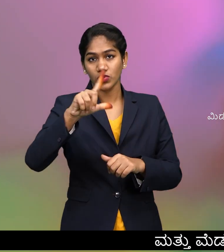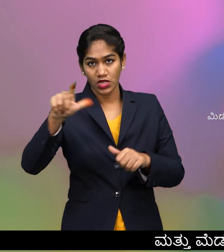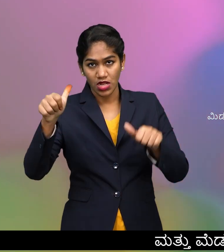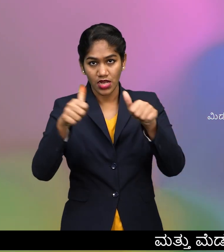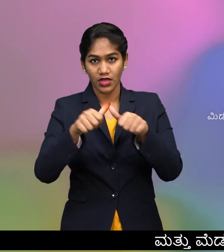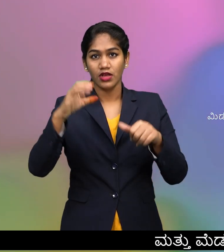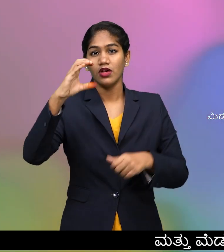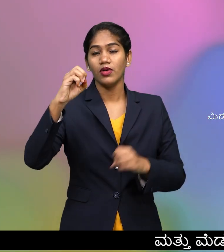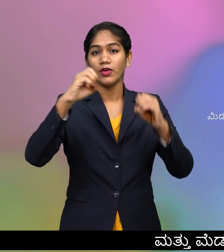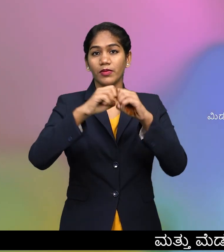ಅಬ್ಲೊಂಗಾಟ.